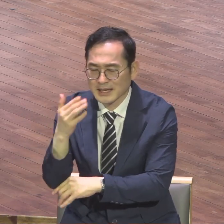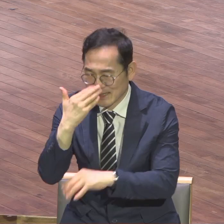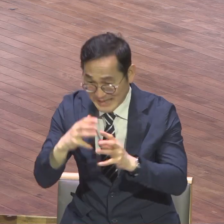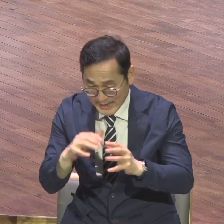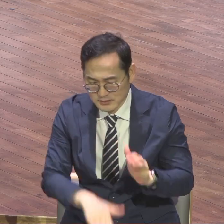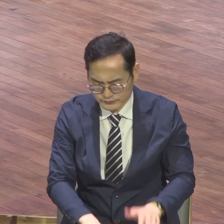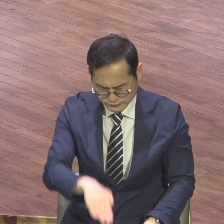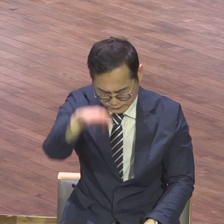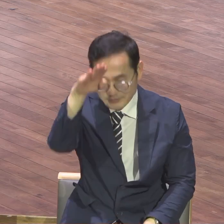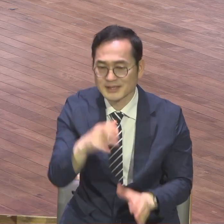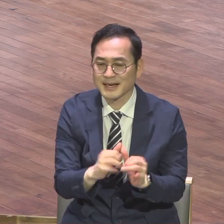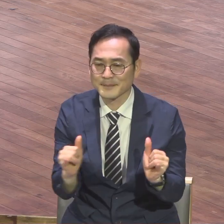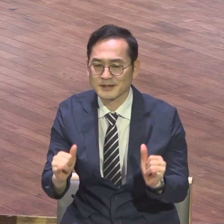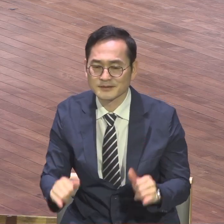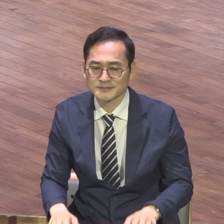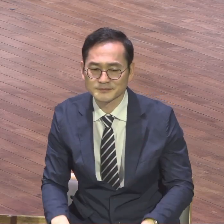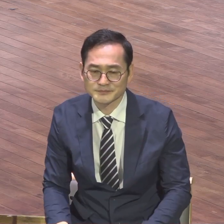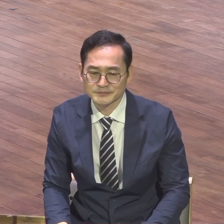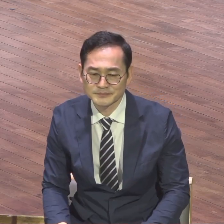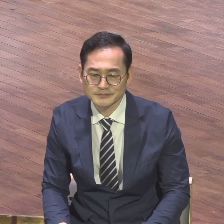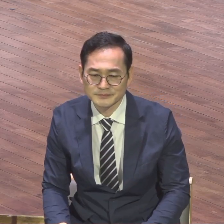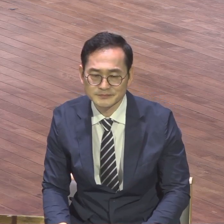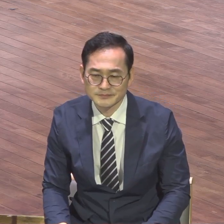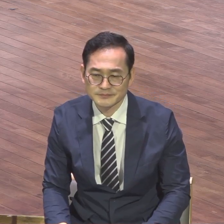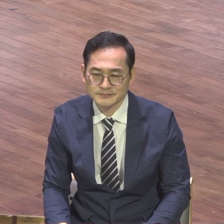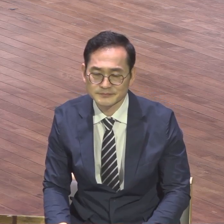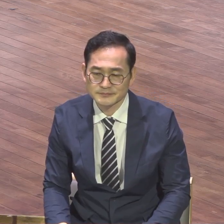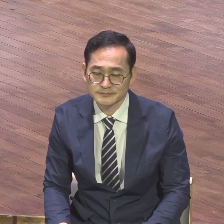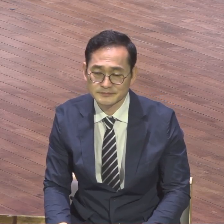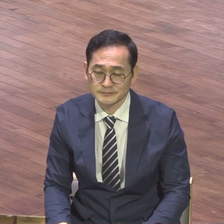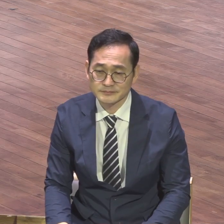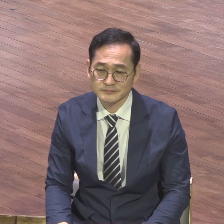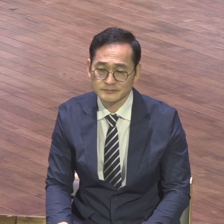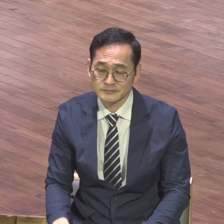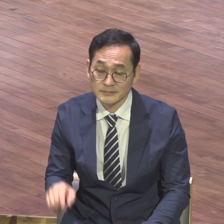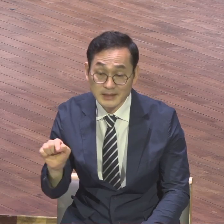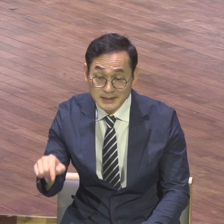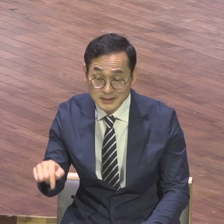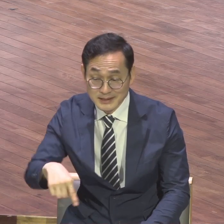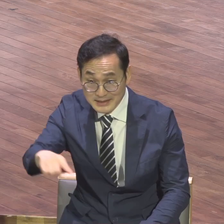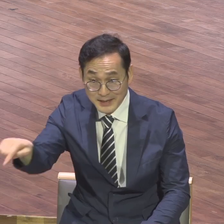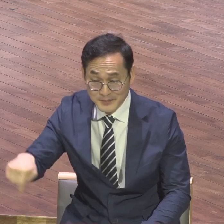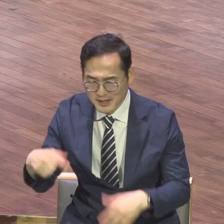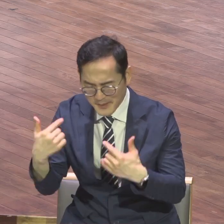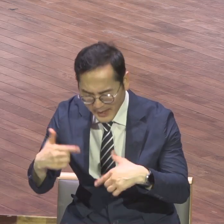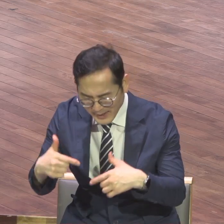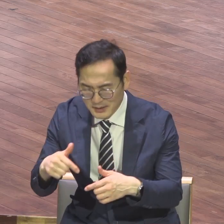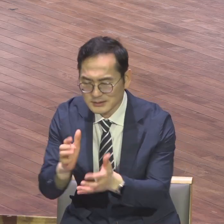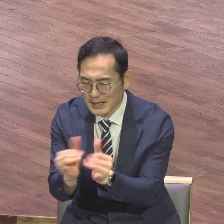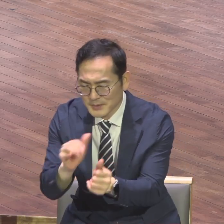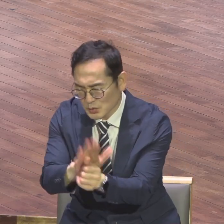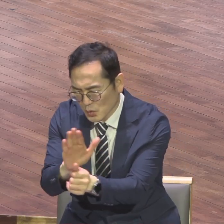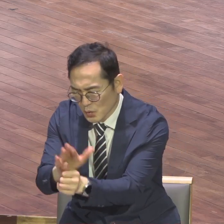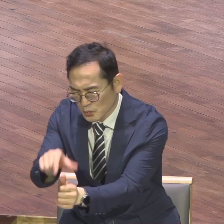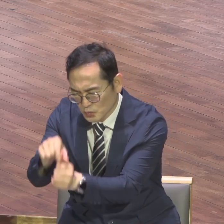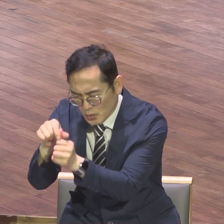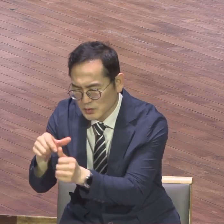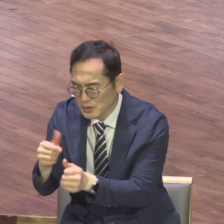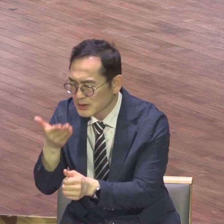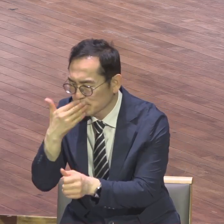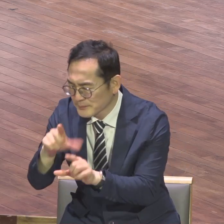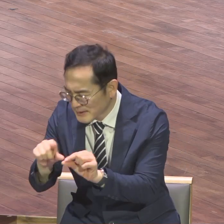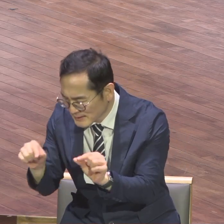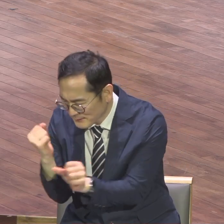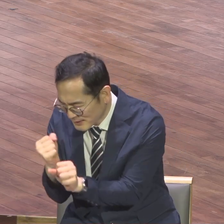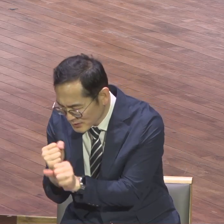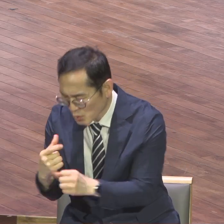사람들. 그런데 본문에 보면 이들이 매일 구제해서, 다시 말해서 구제하는 데 그 음식과